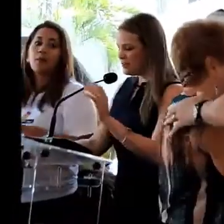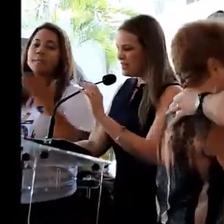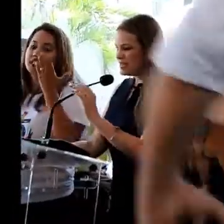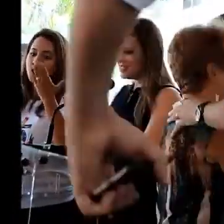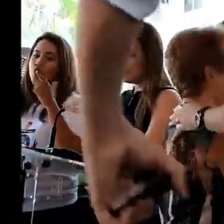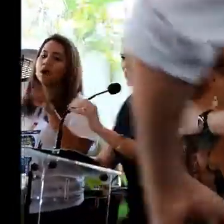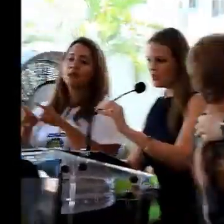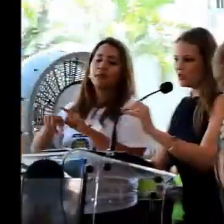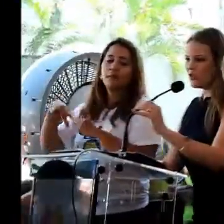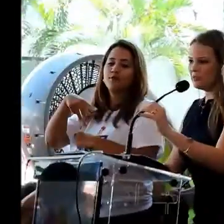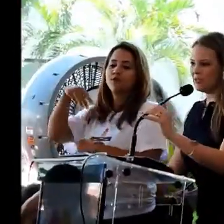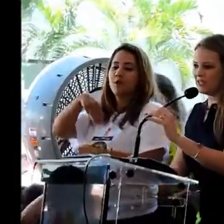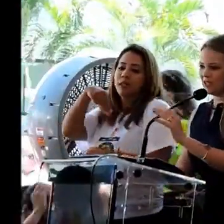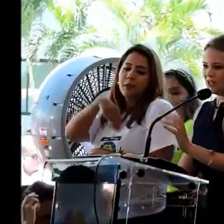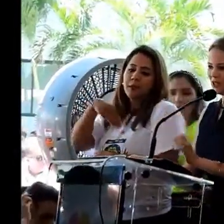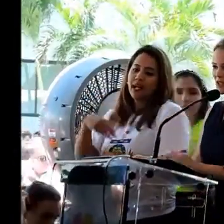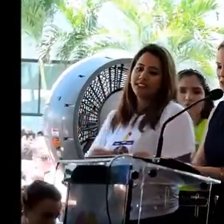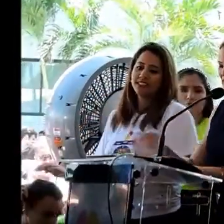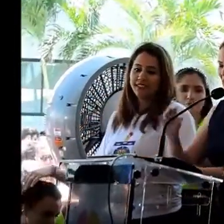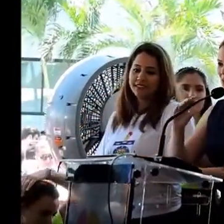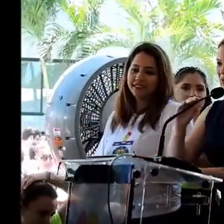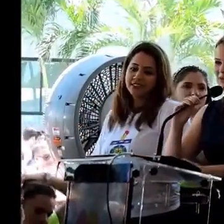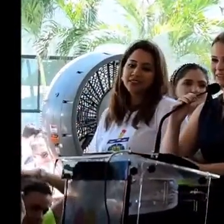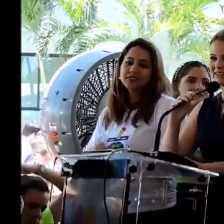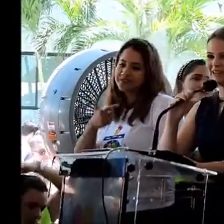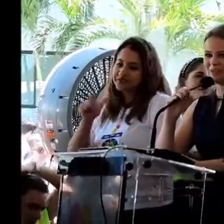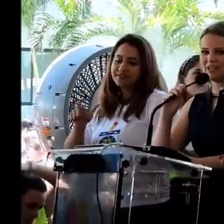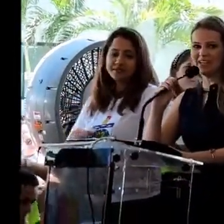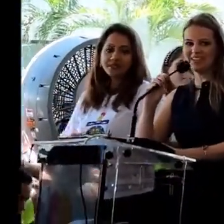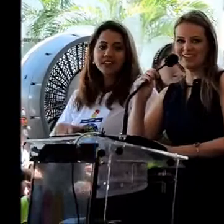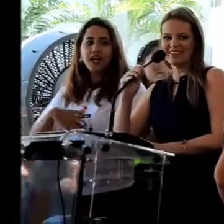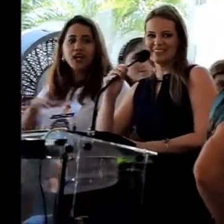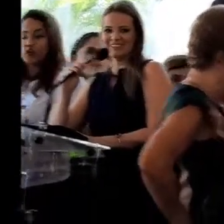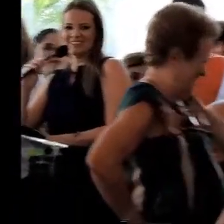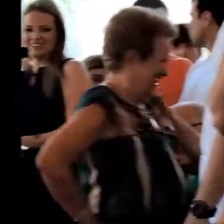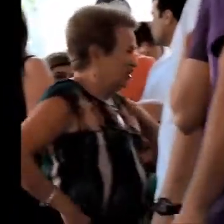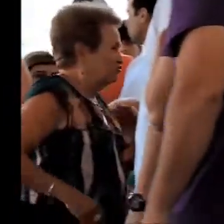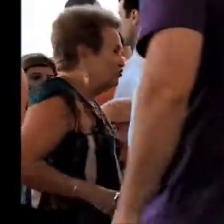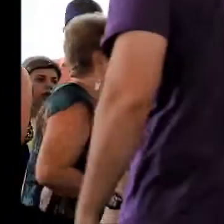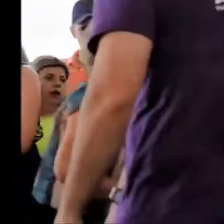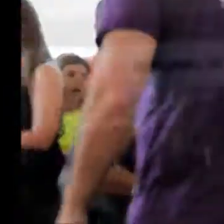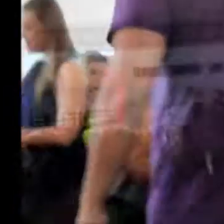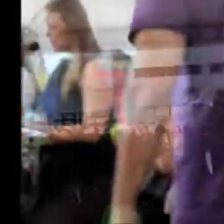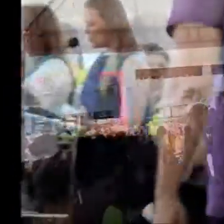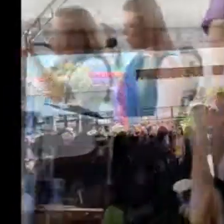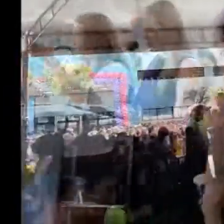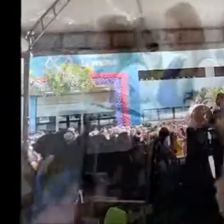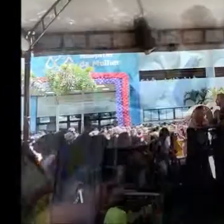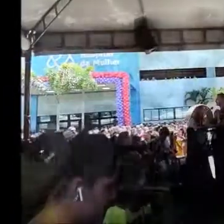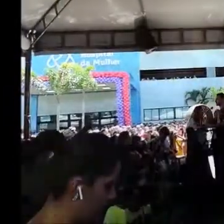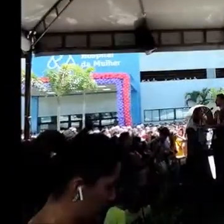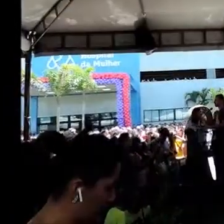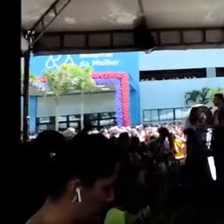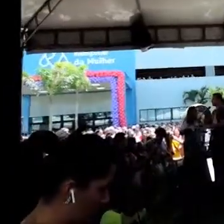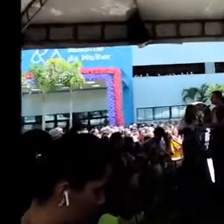que leva merecidamente o nome ao Hospital da Mulher, inaugurado neste